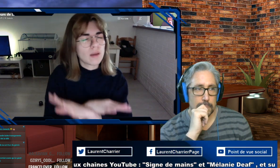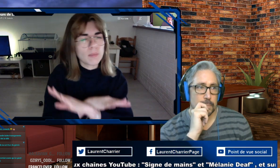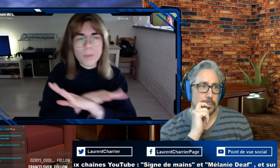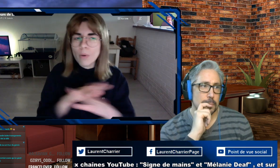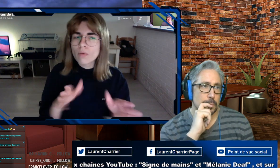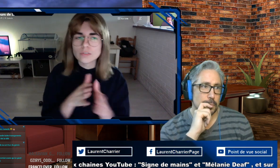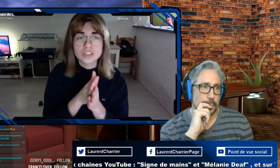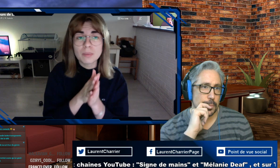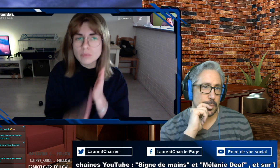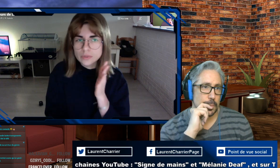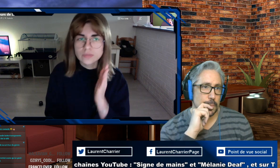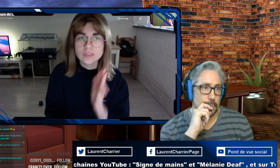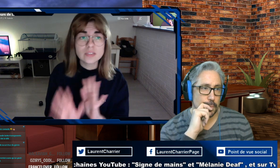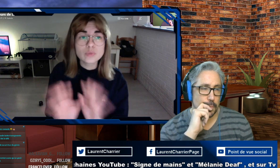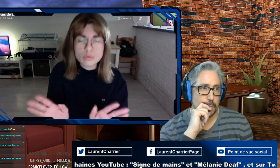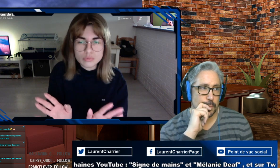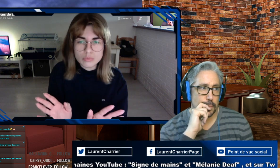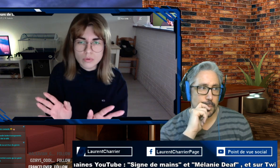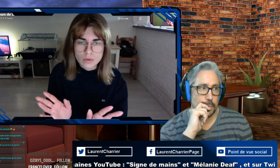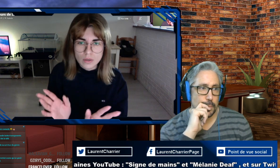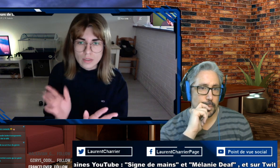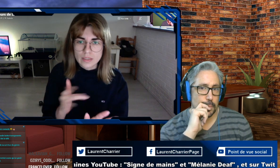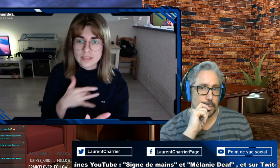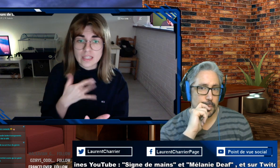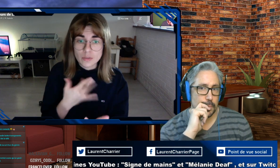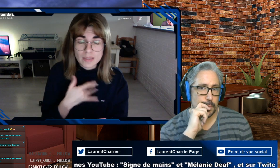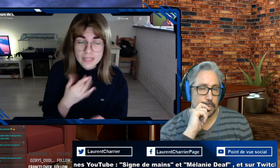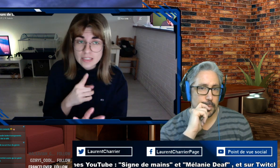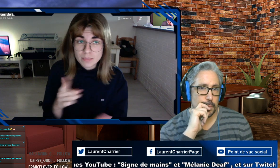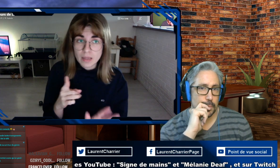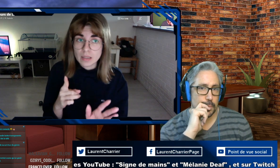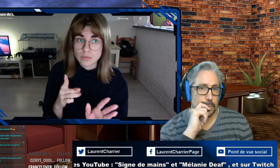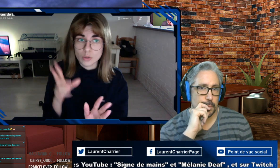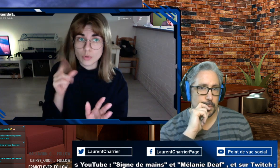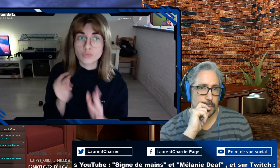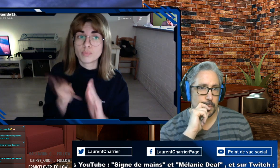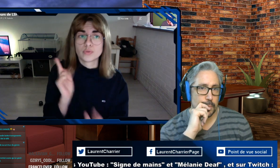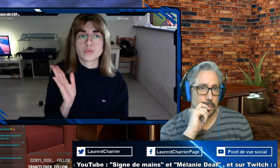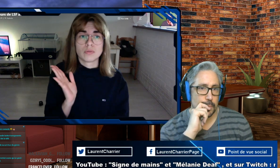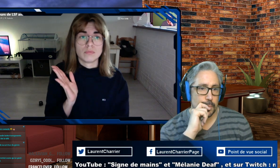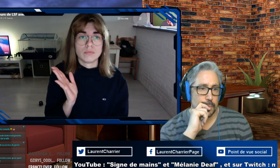j'avais vraiment pas, j'étais pas motivée, et surtout, ça ne m'intéresse pas